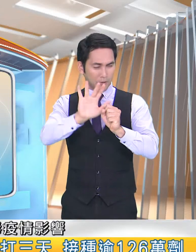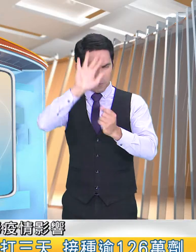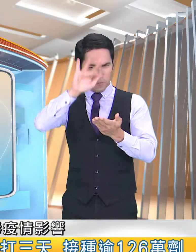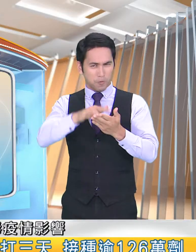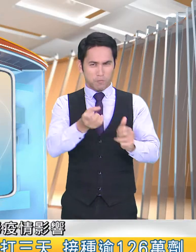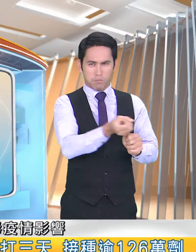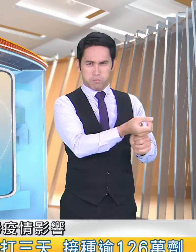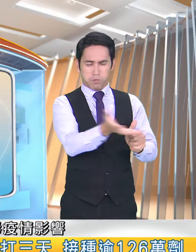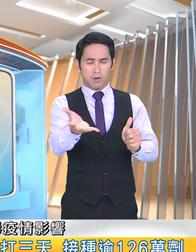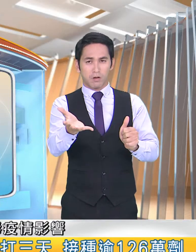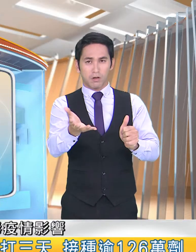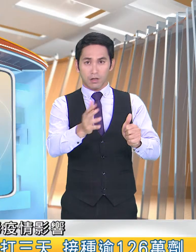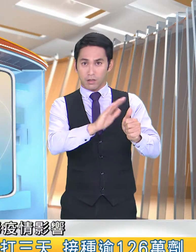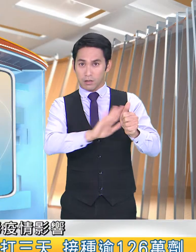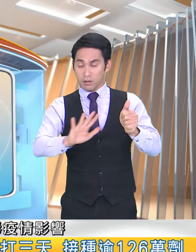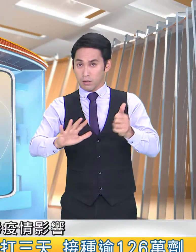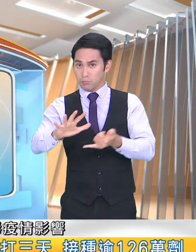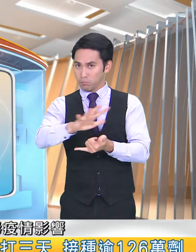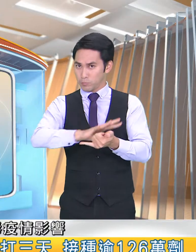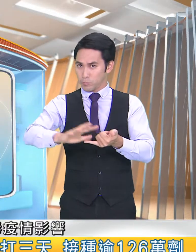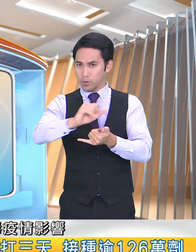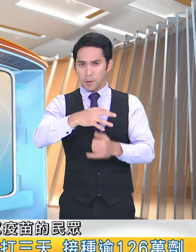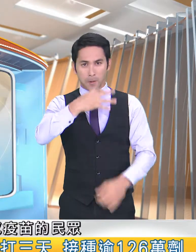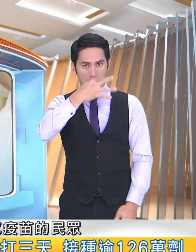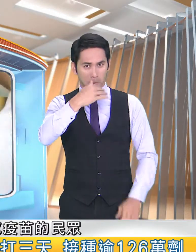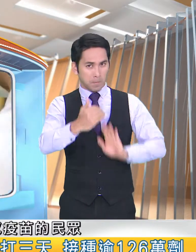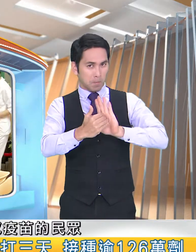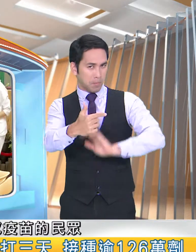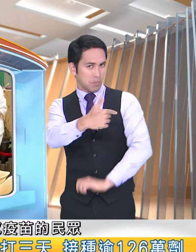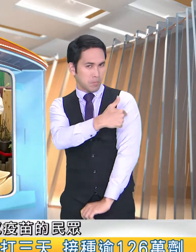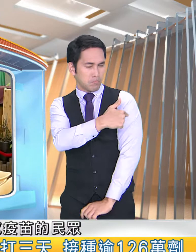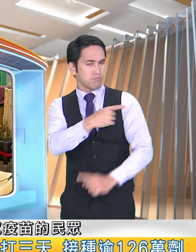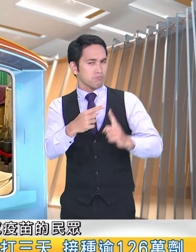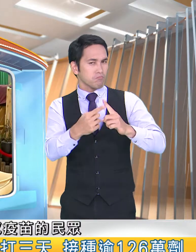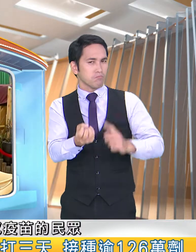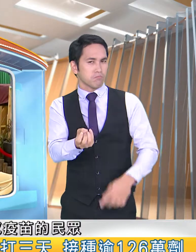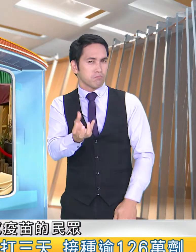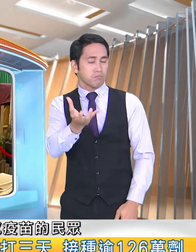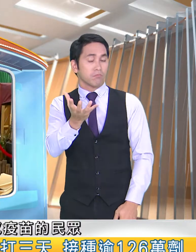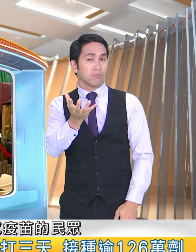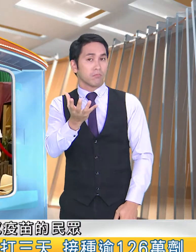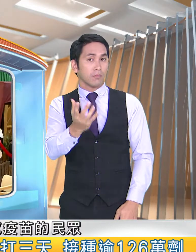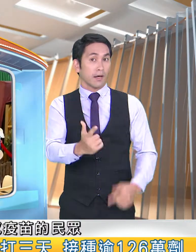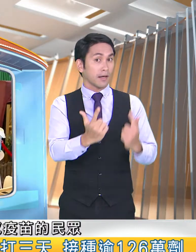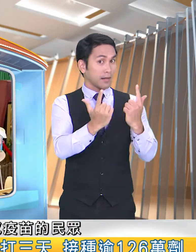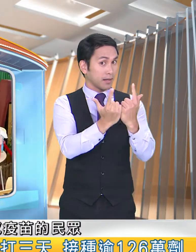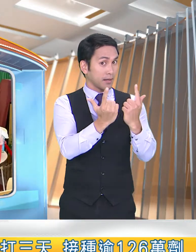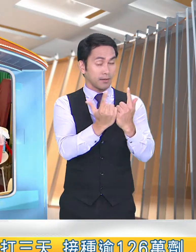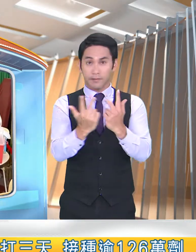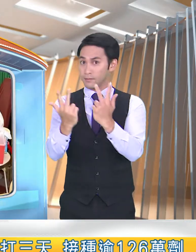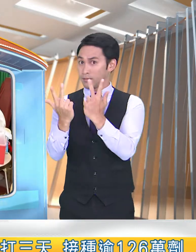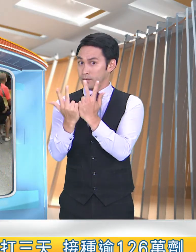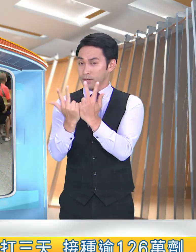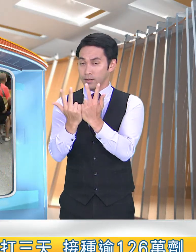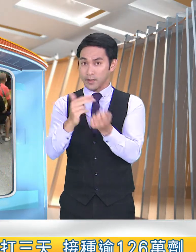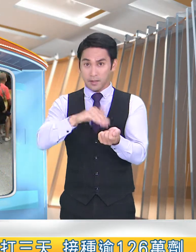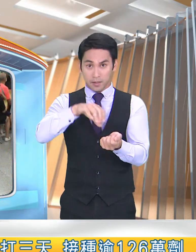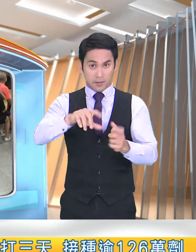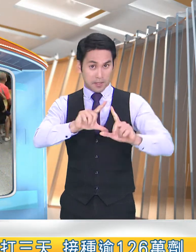今年受到了新冠病毒疫情影响，全台各地施打流感疫苗的民众都明显增